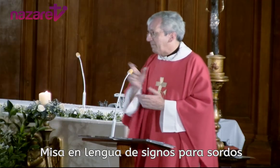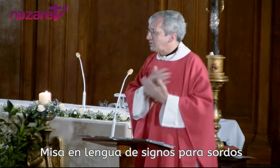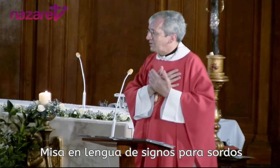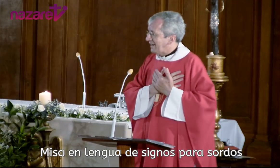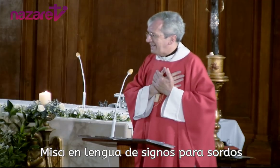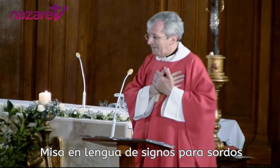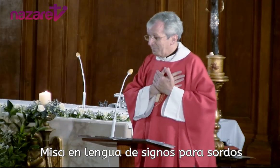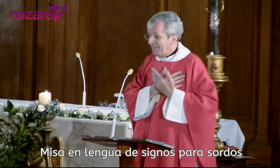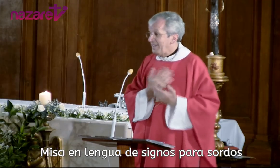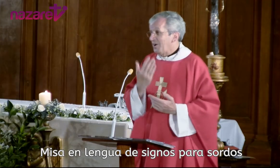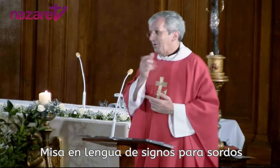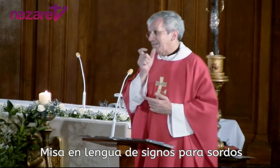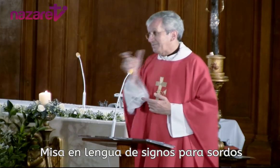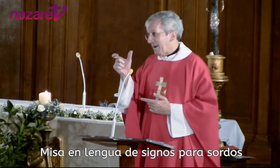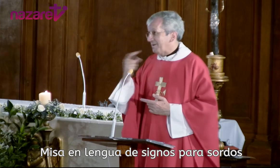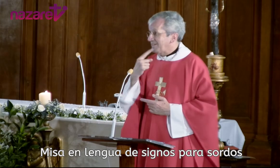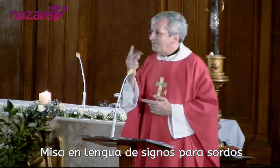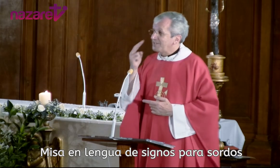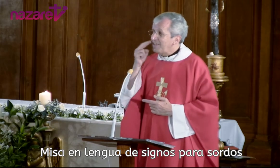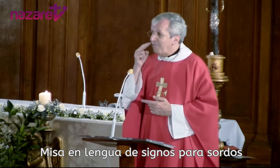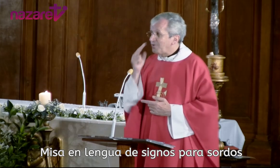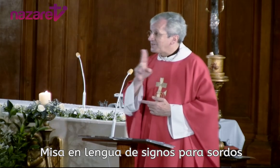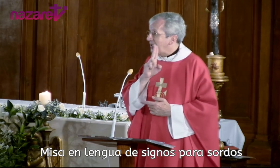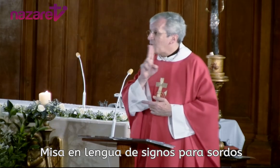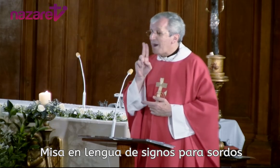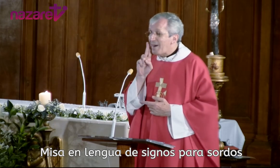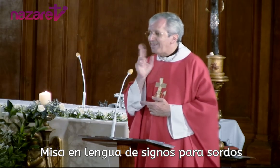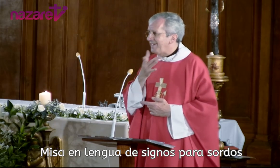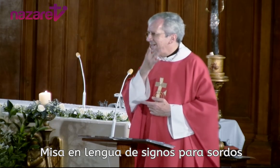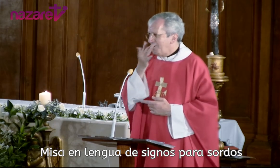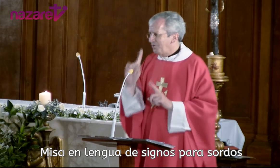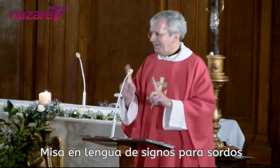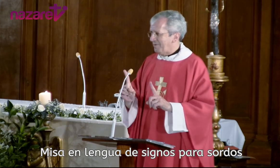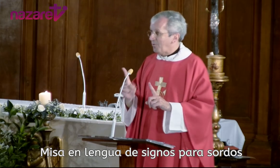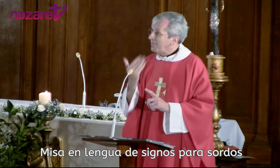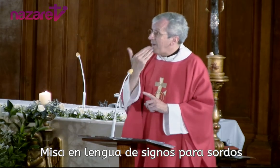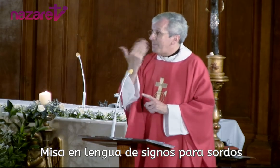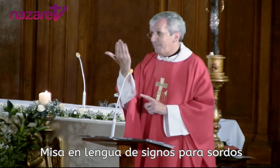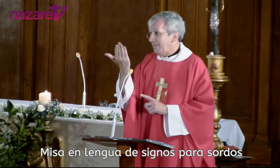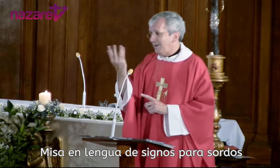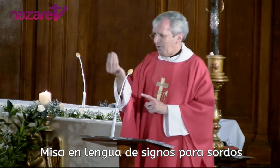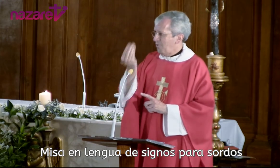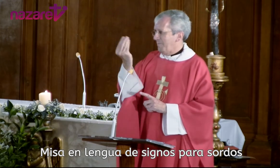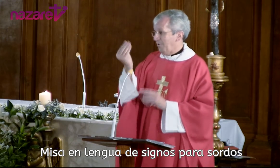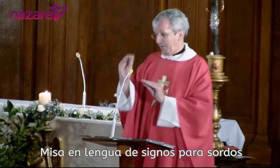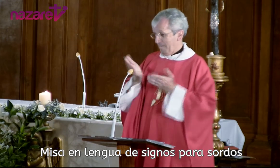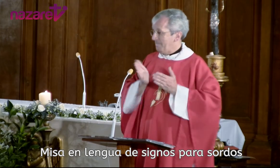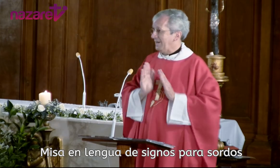persona querida. Con esas palabras que nos decía Alfonso, una madre no tiene vergüenza para pedir lo mejor para sus